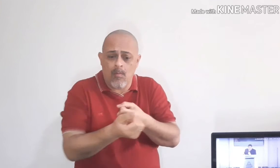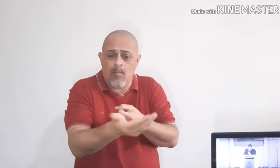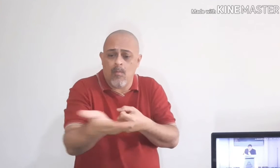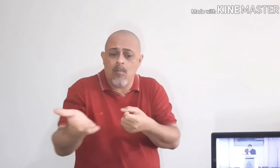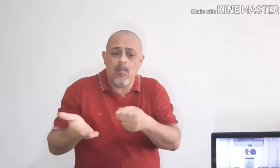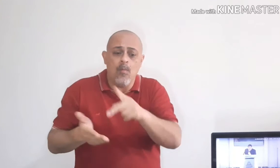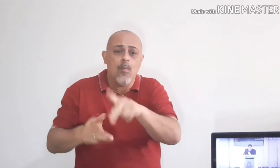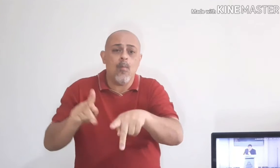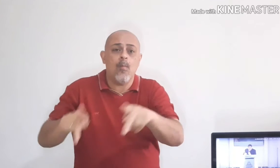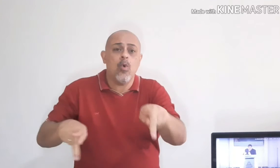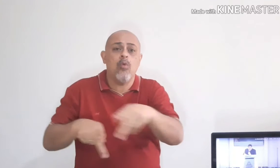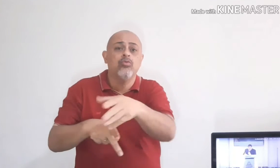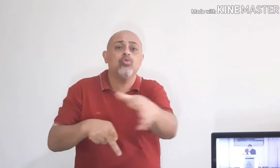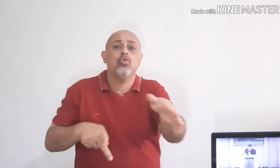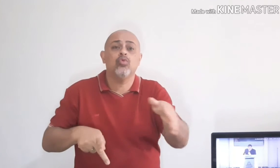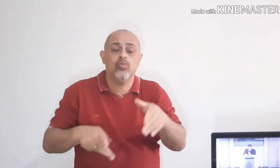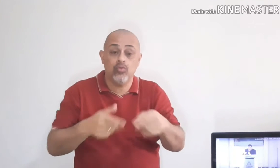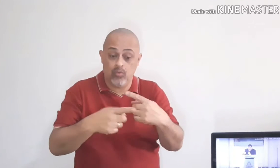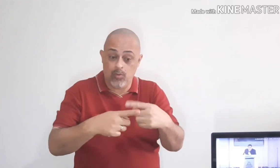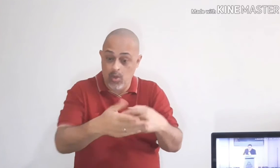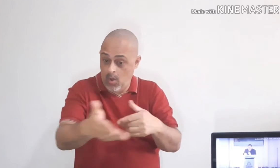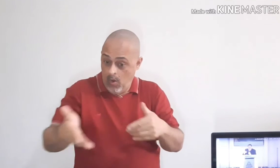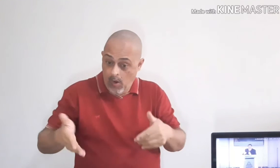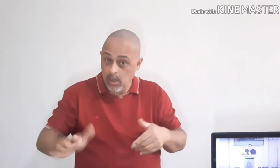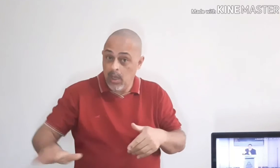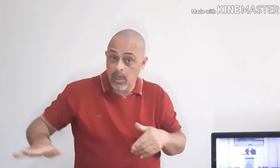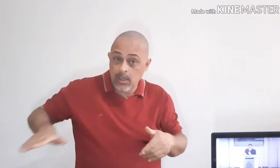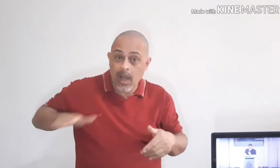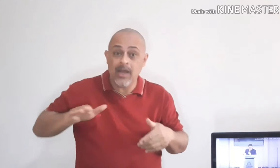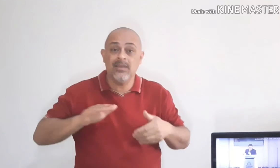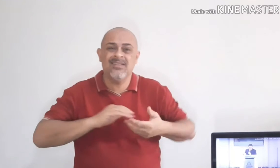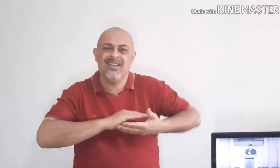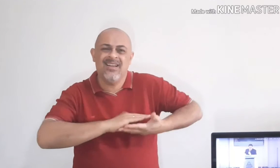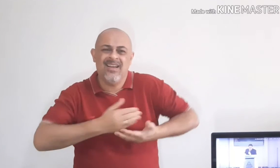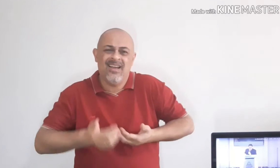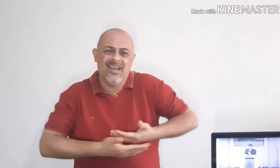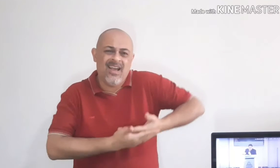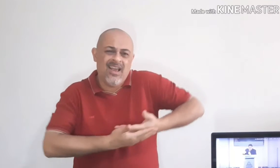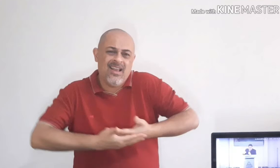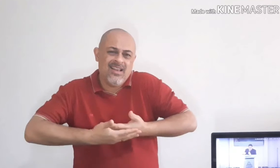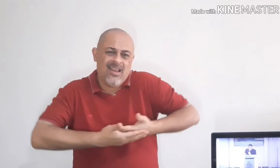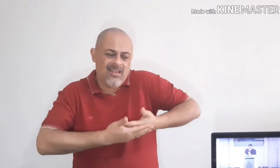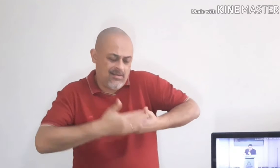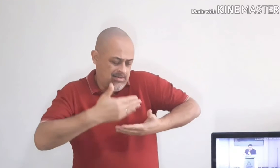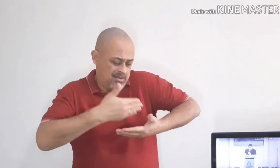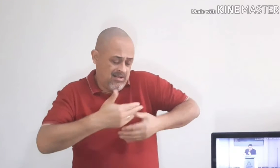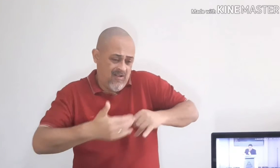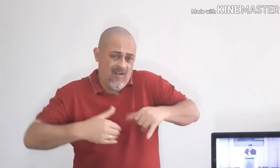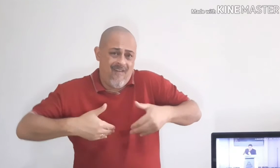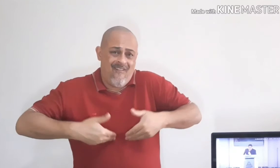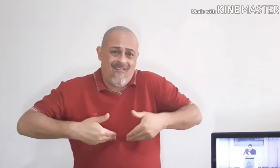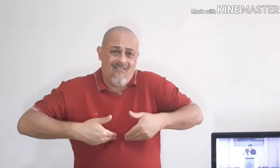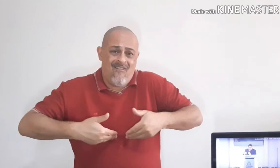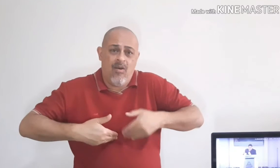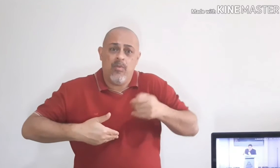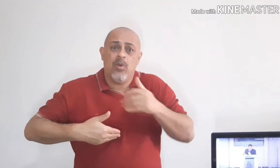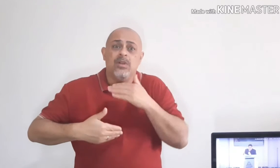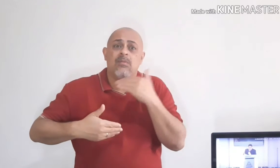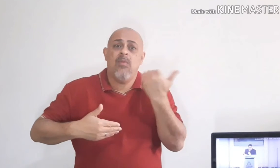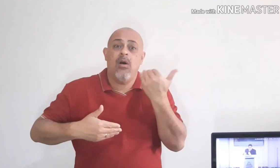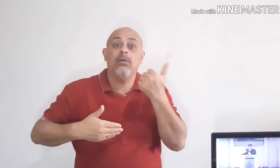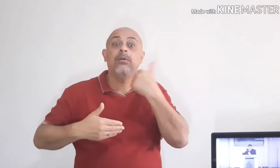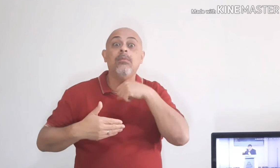pois desfalecem os meninos e as crianças de peito pelas ruas da cidade. Dizem as mães: onde há